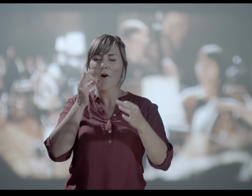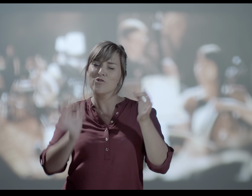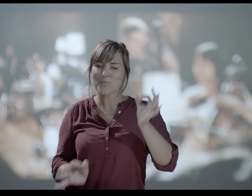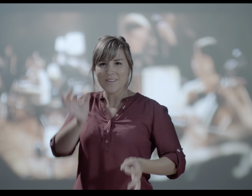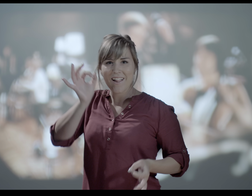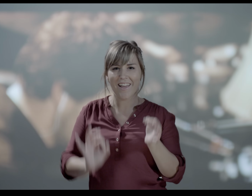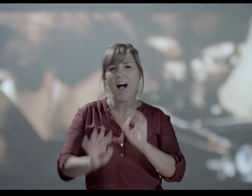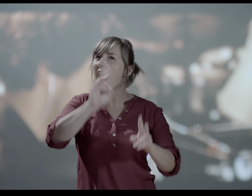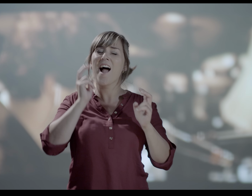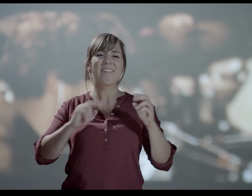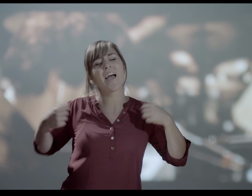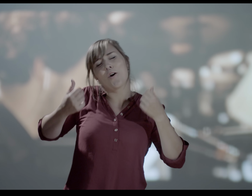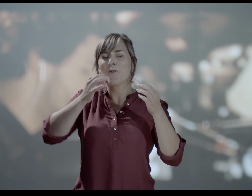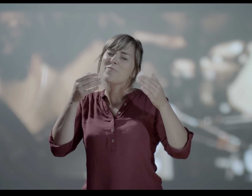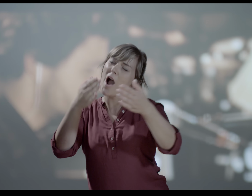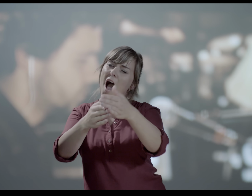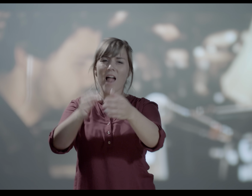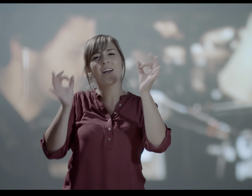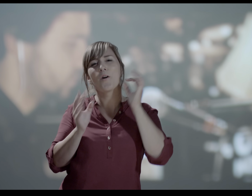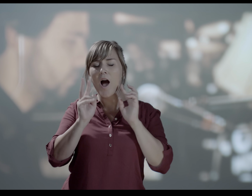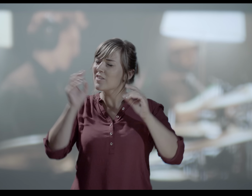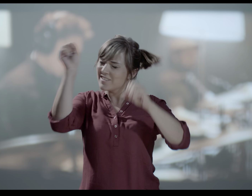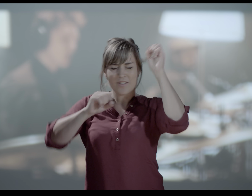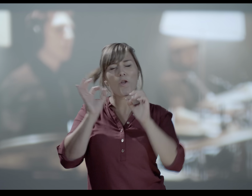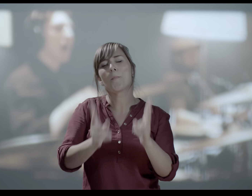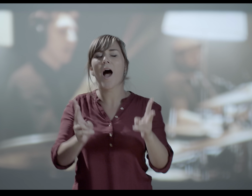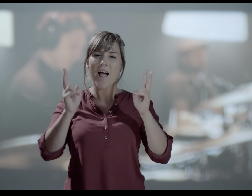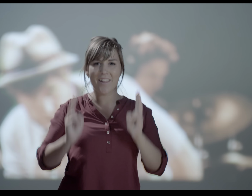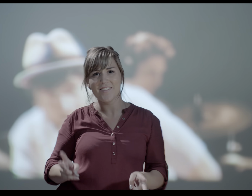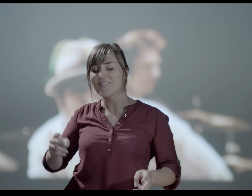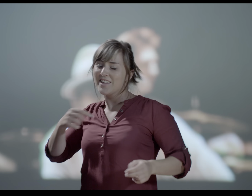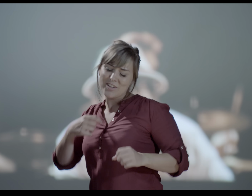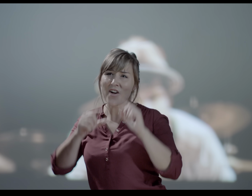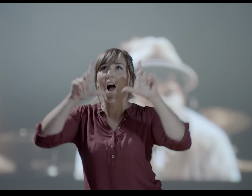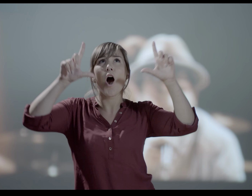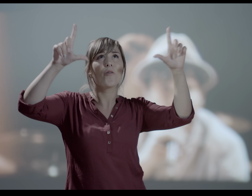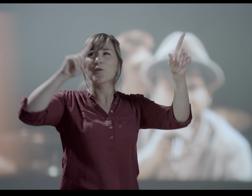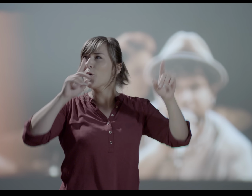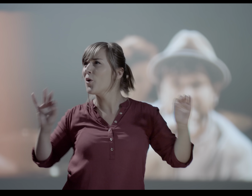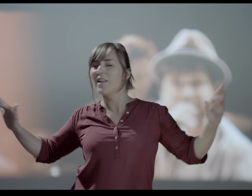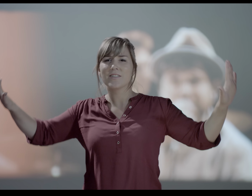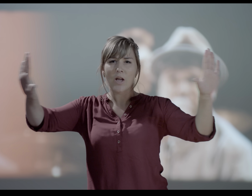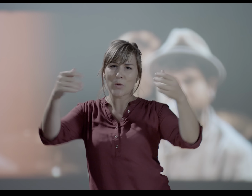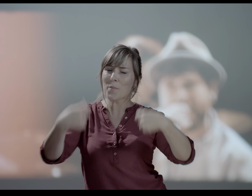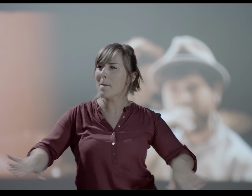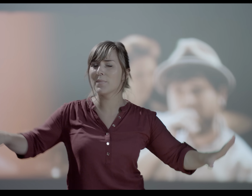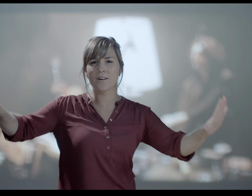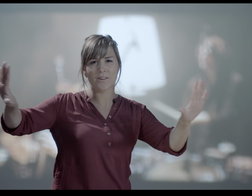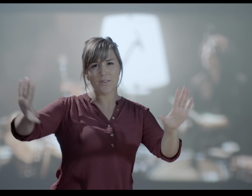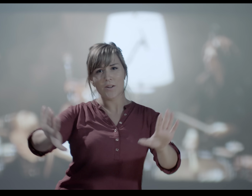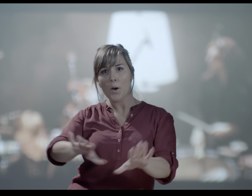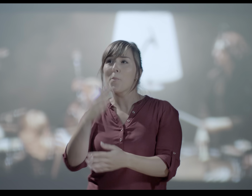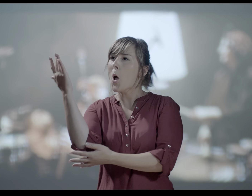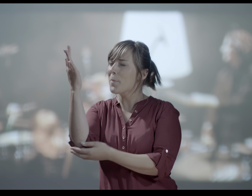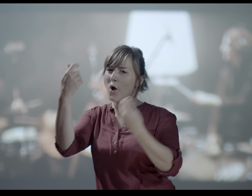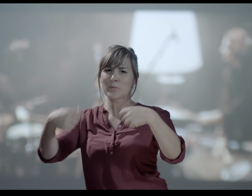Gegner, neues Spiel Alter Ego, neue Morale Täglicher Wahnsinn Das neue Normal Ich wach auf, seh nur Kulissen aus Pappe